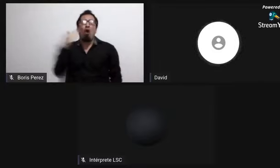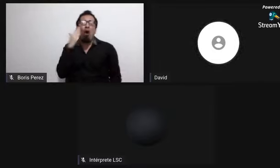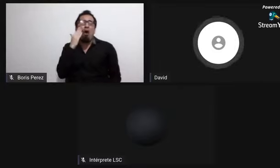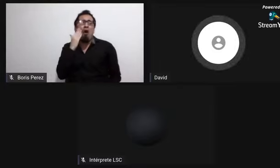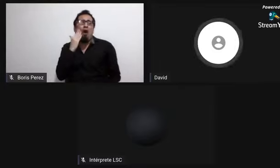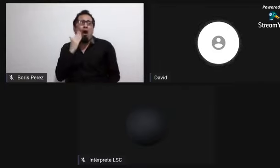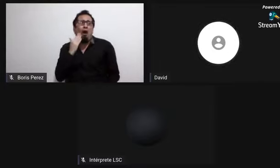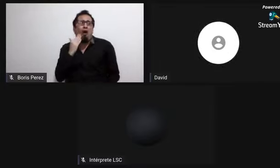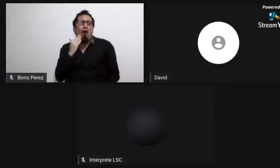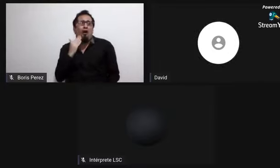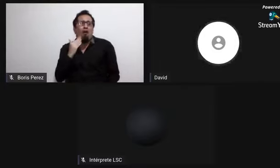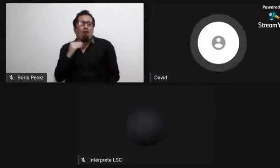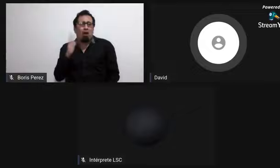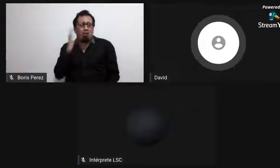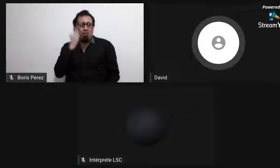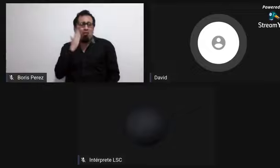terminan